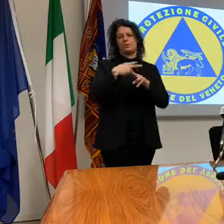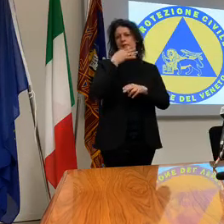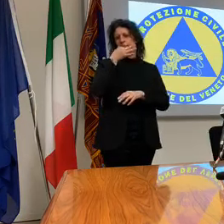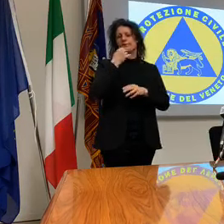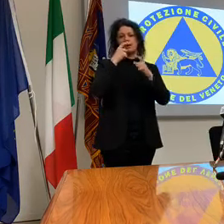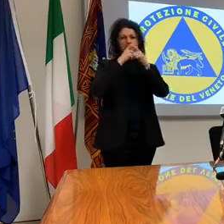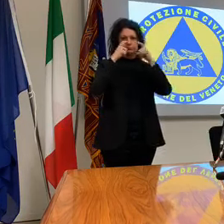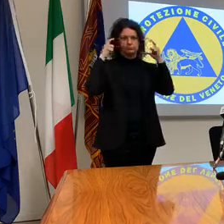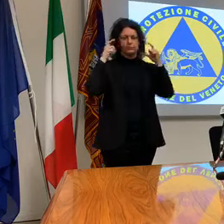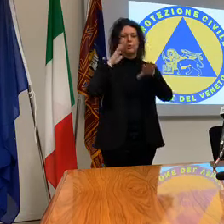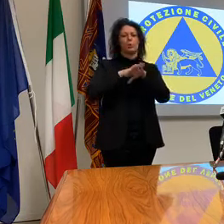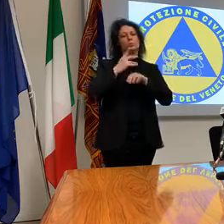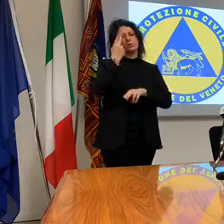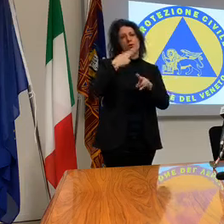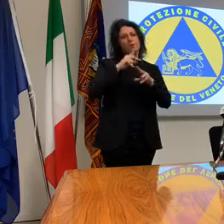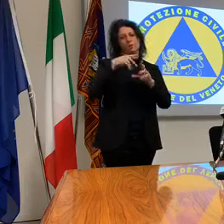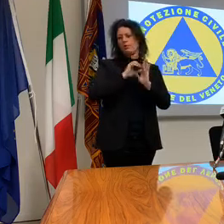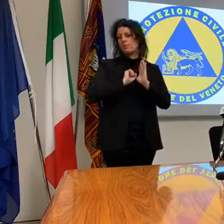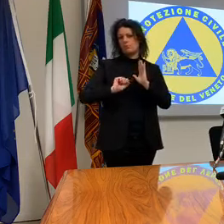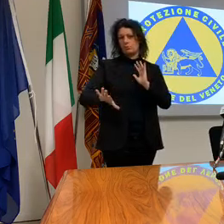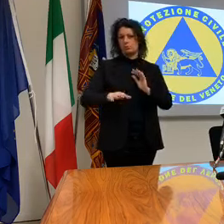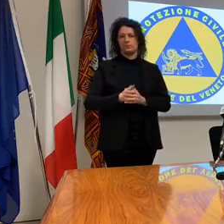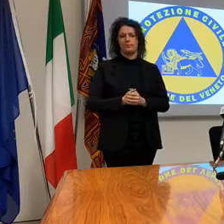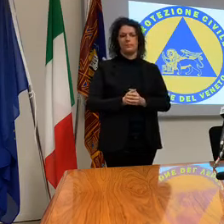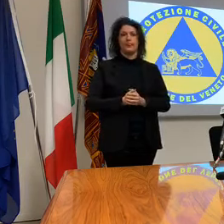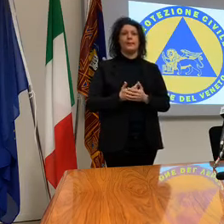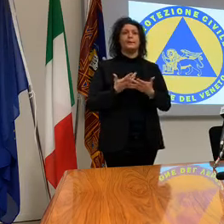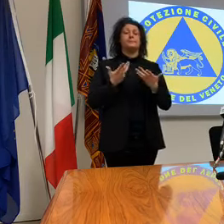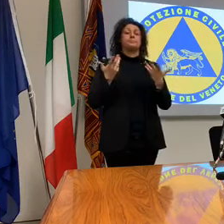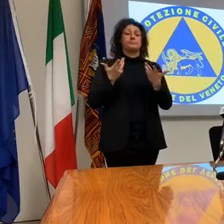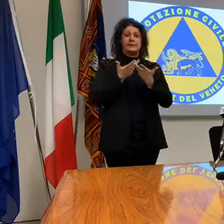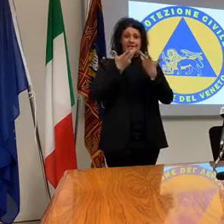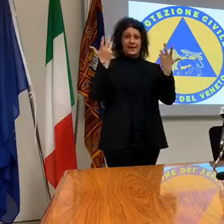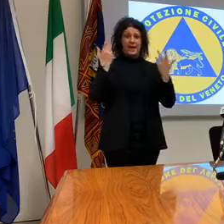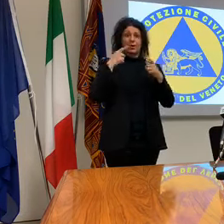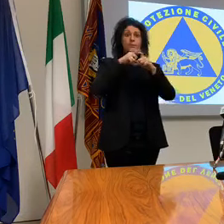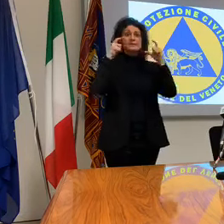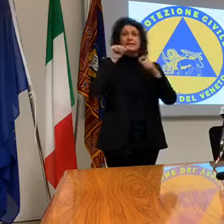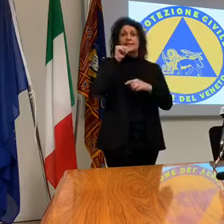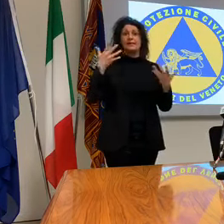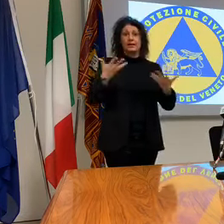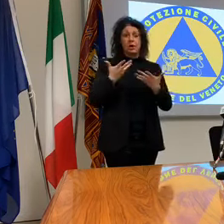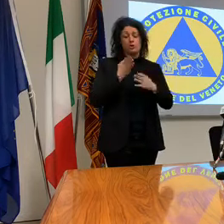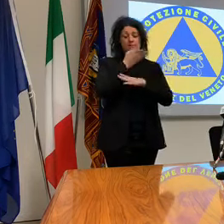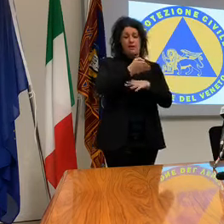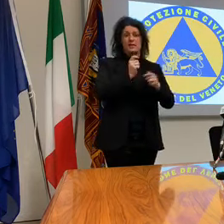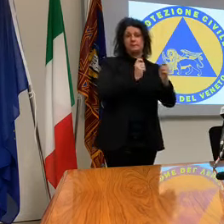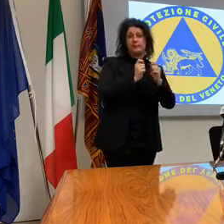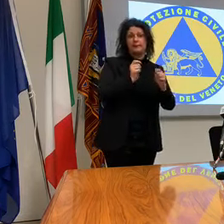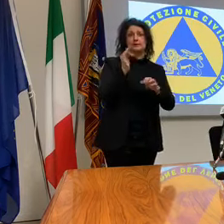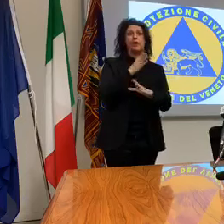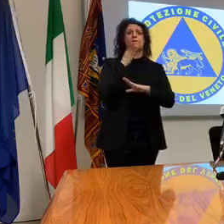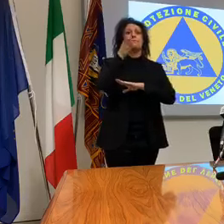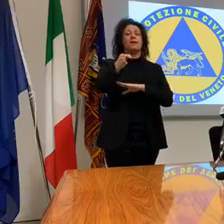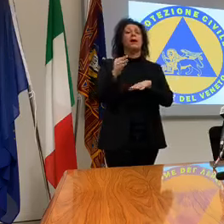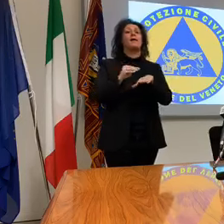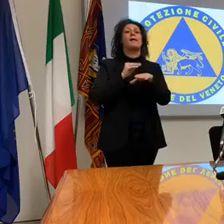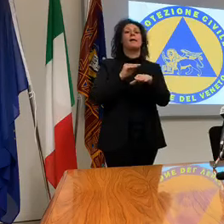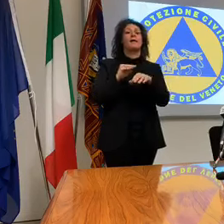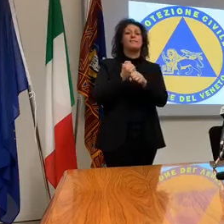mascherine che vengono buttate nulla toglie, che uno, siccome devono servire per andare a fare la spesa, per andare in farmacia, insomma per